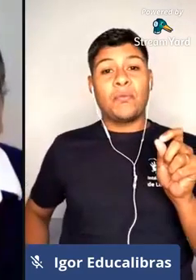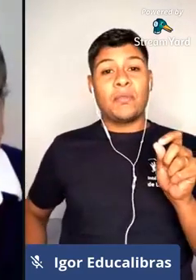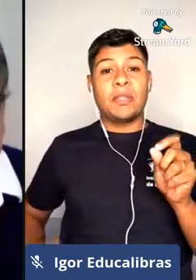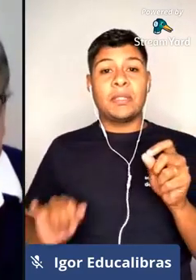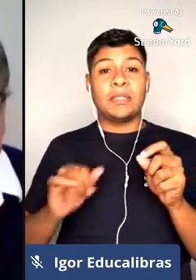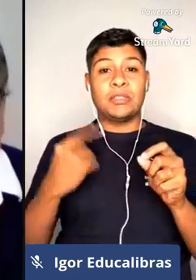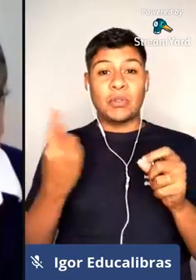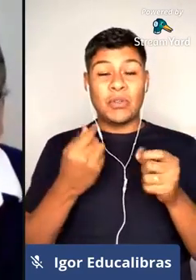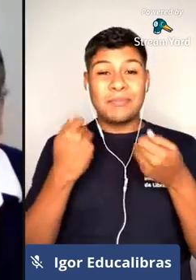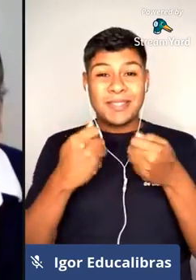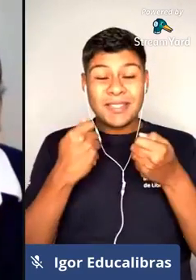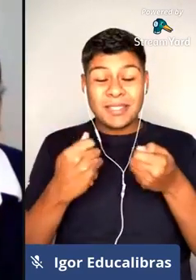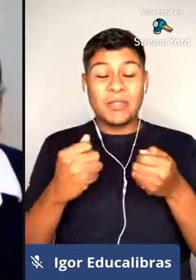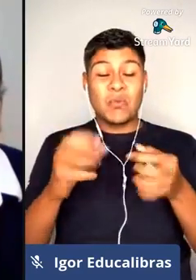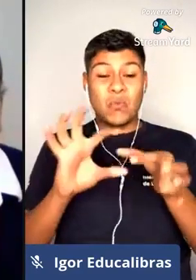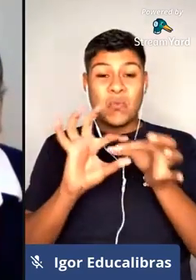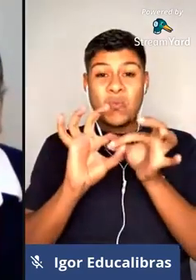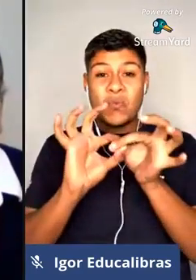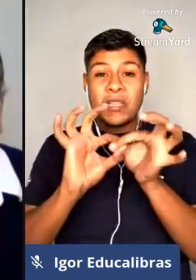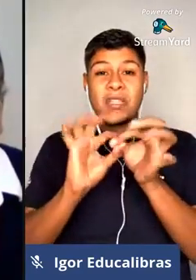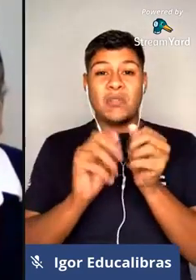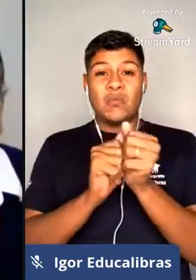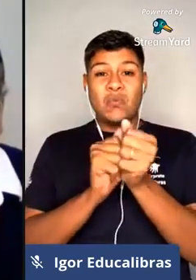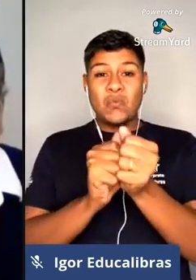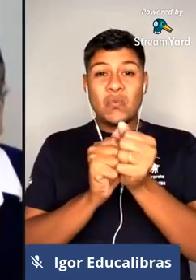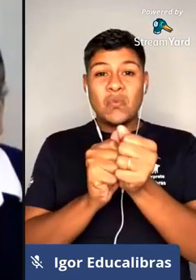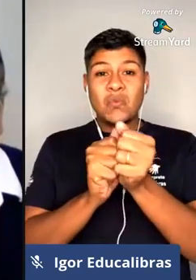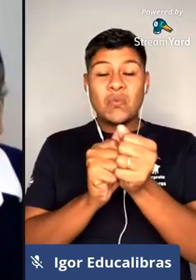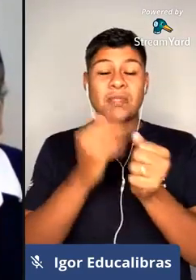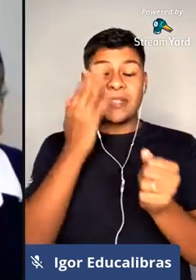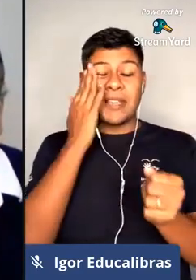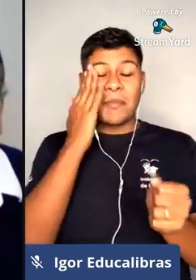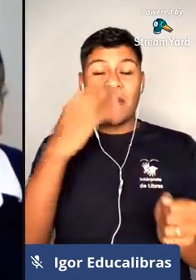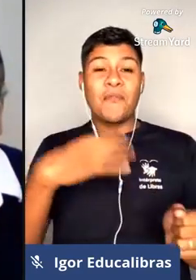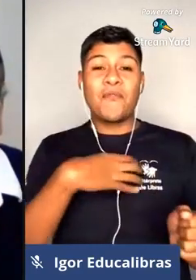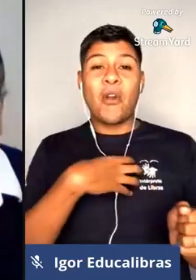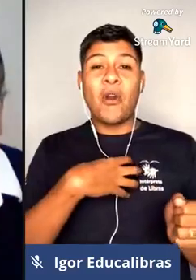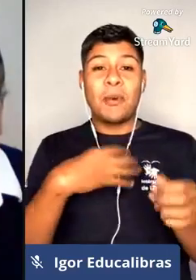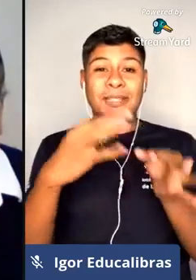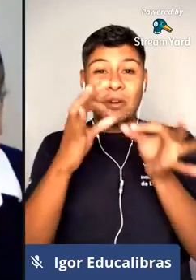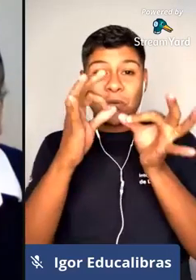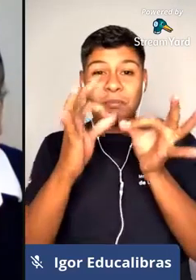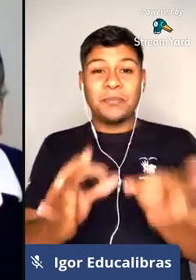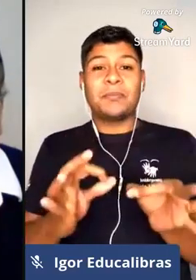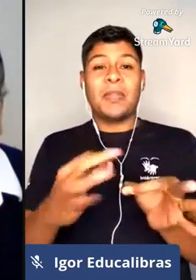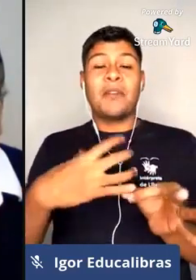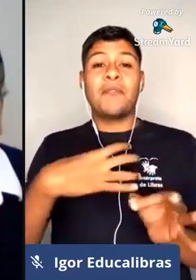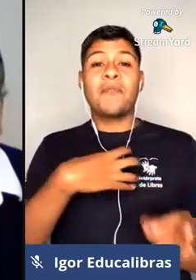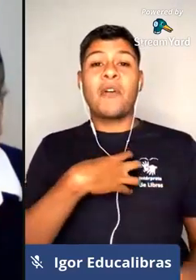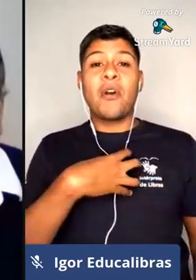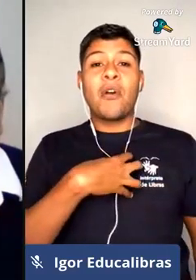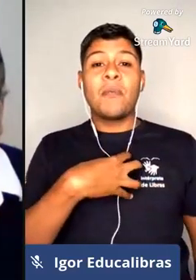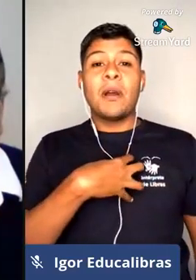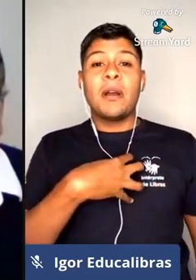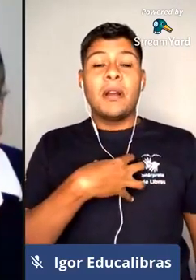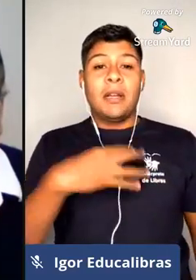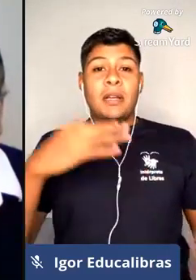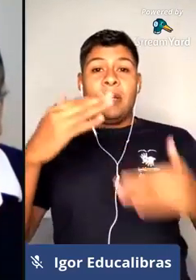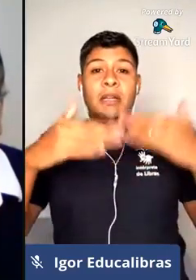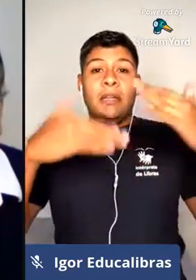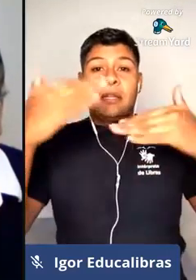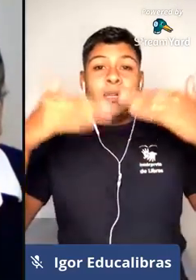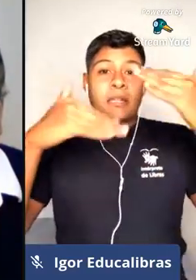juntos, unidos, né, de uma forma moderna, de uma forma